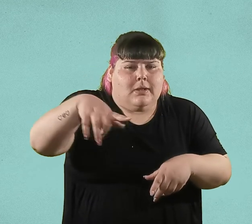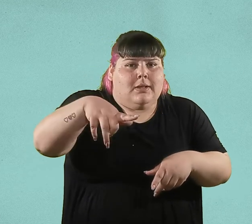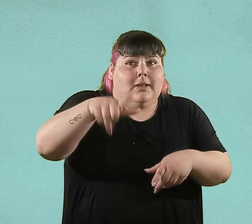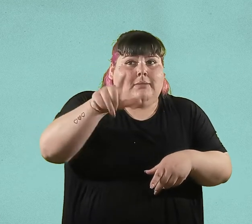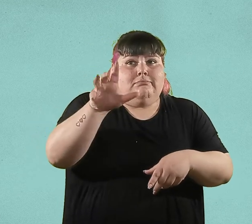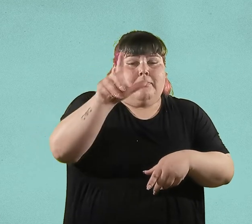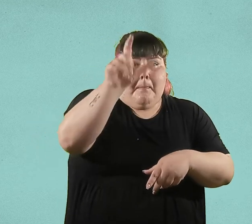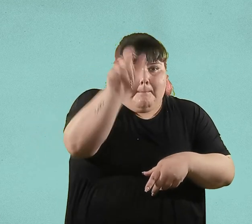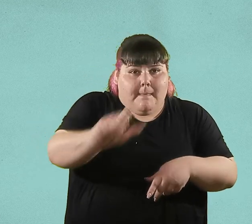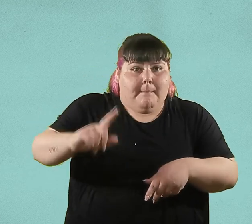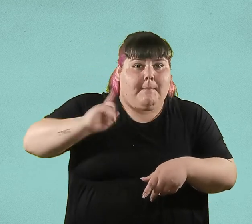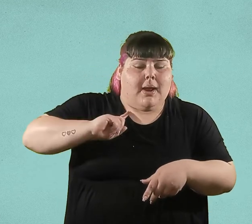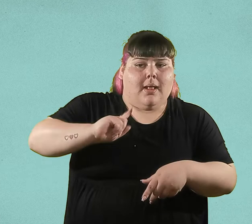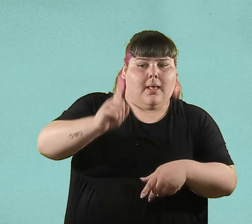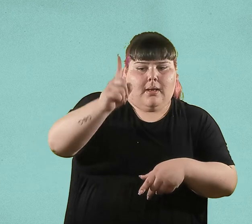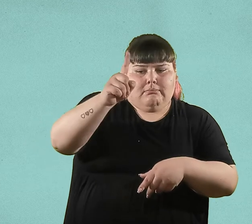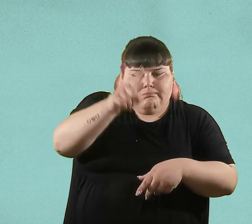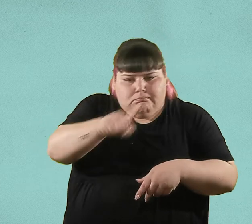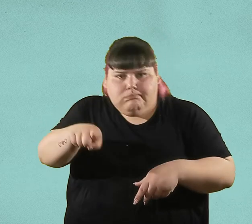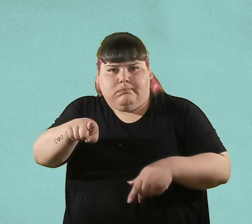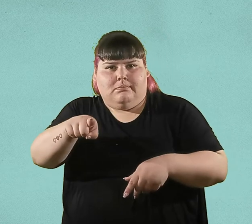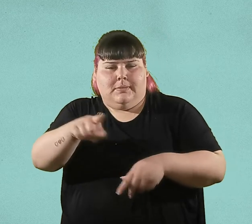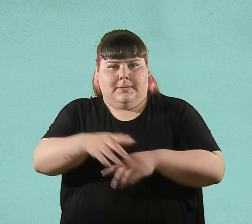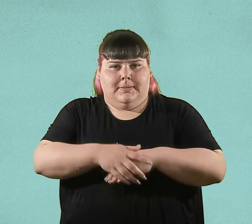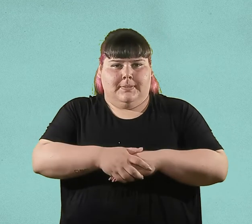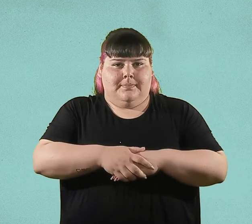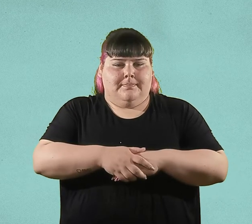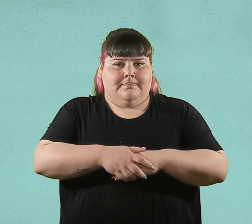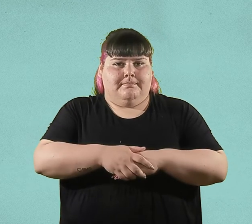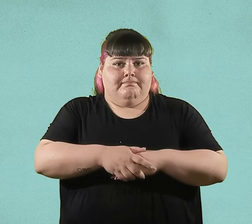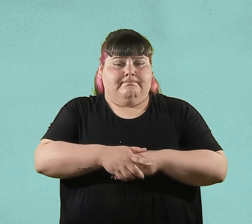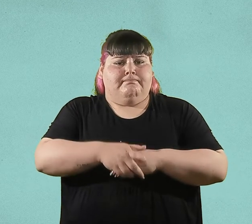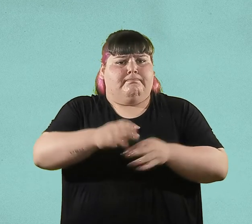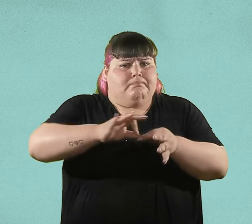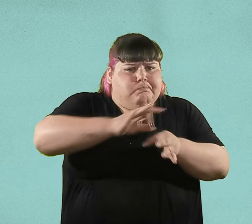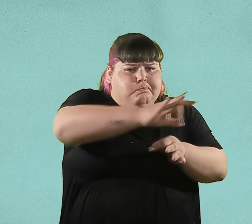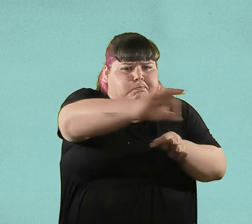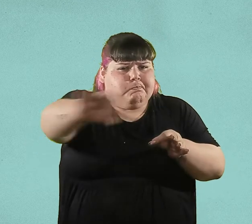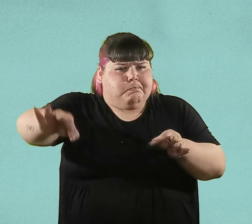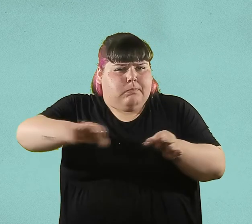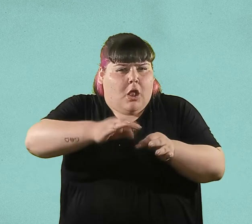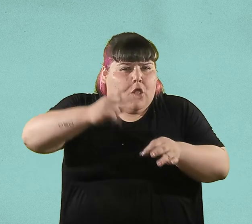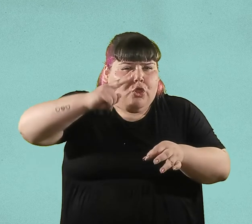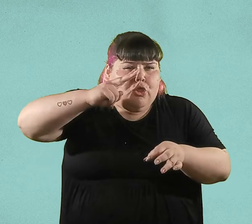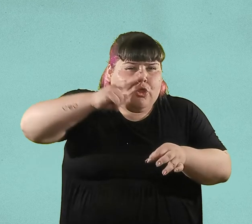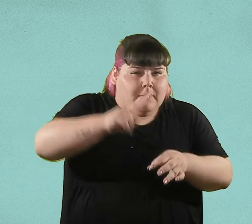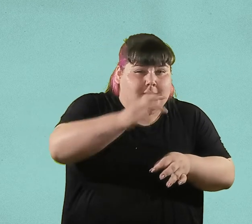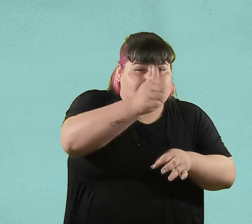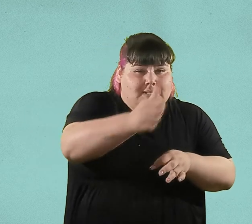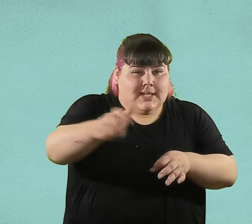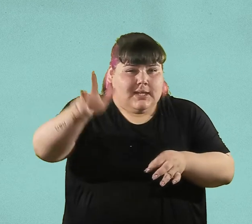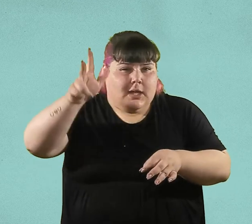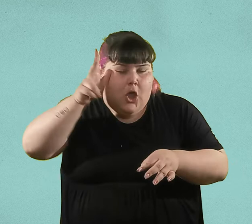superior del río Paraná. Tiene una superficie de 2.608